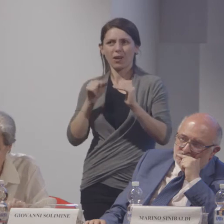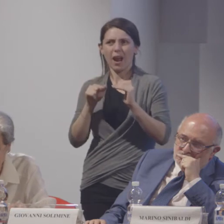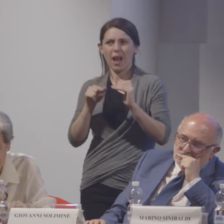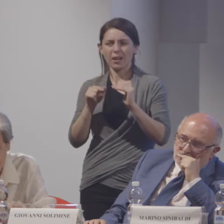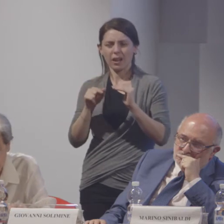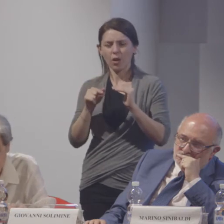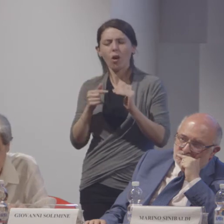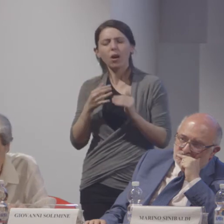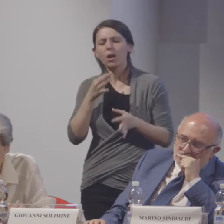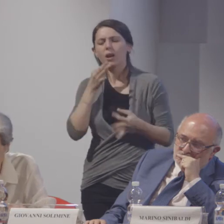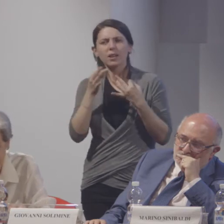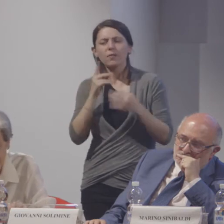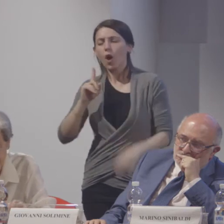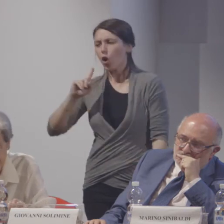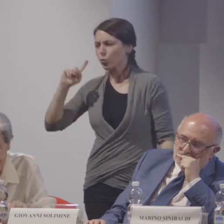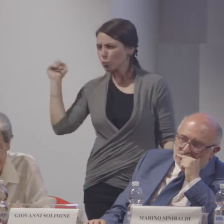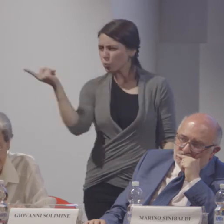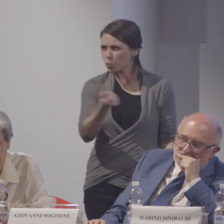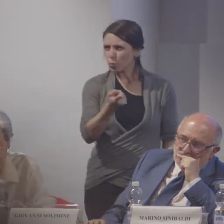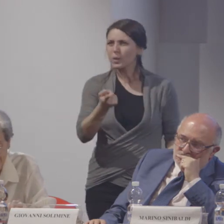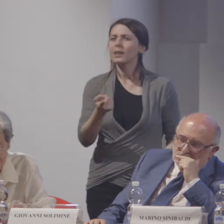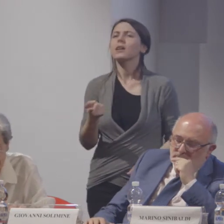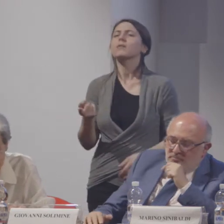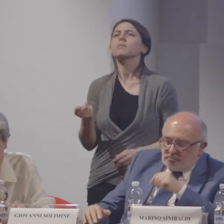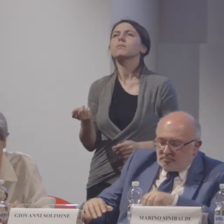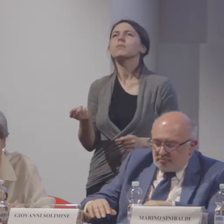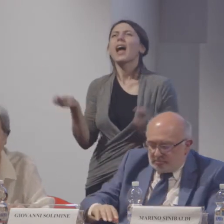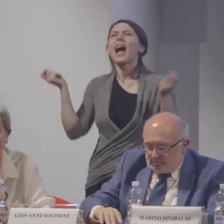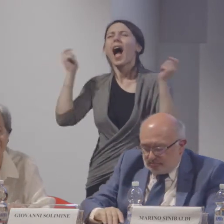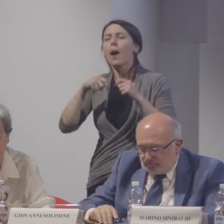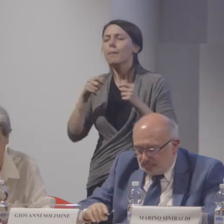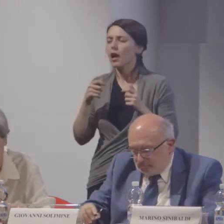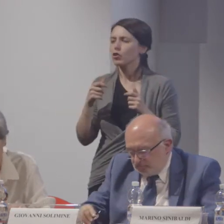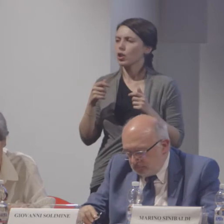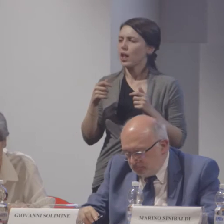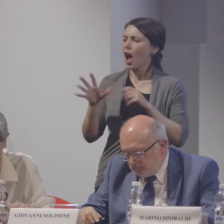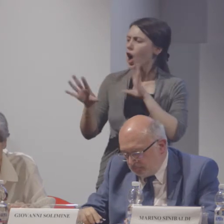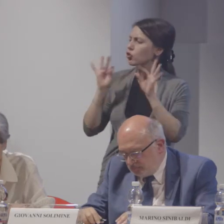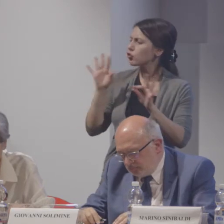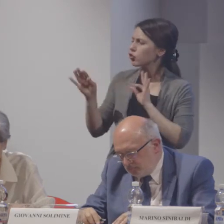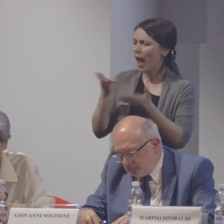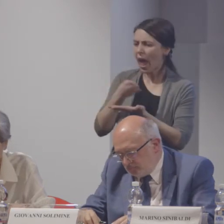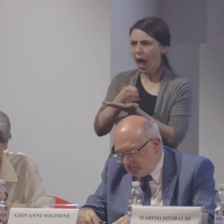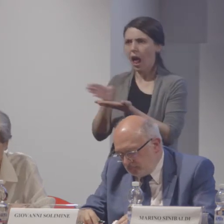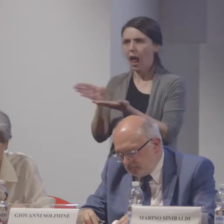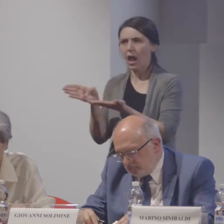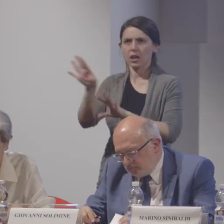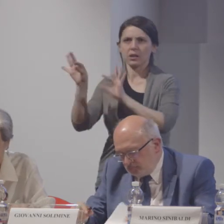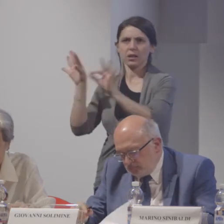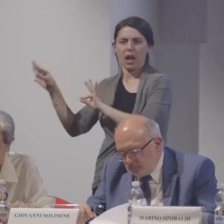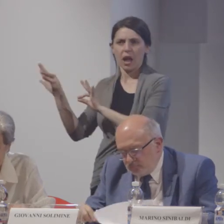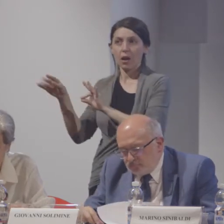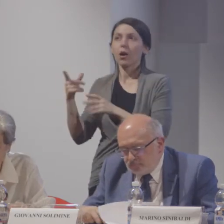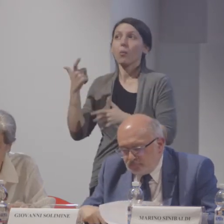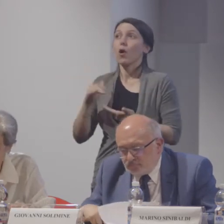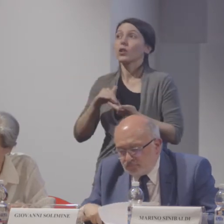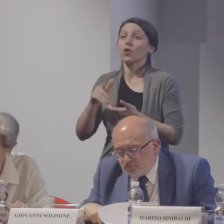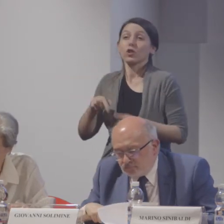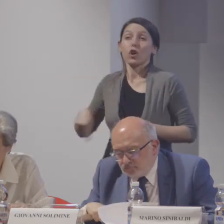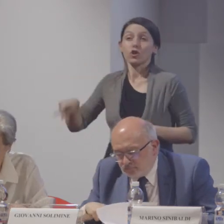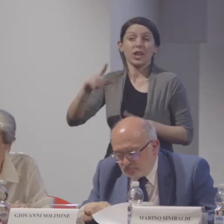di fornire a tutti la capacità di orientarsi nelle scelte di una società complessa che richiede